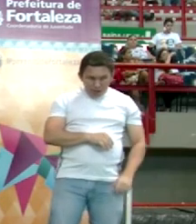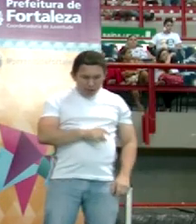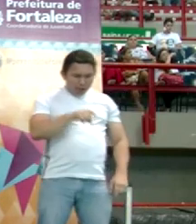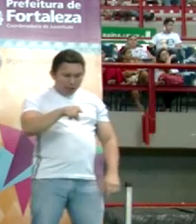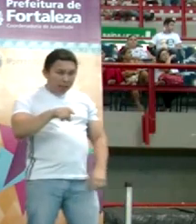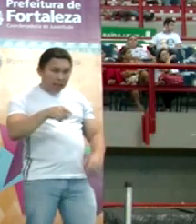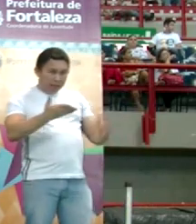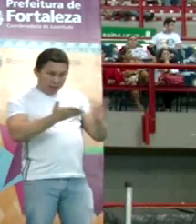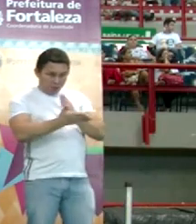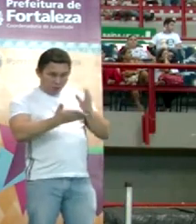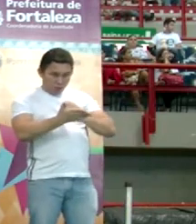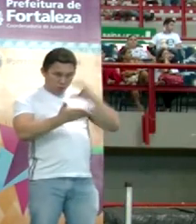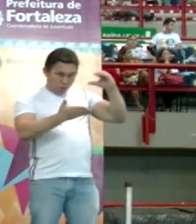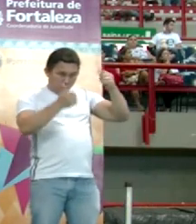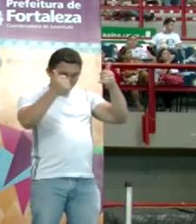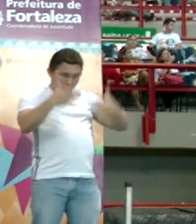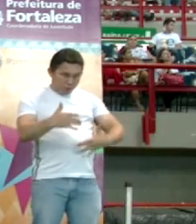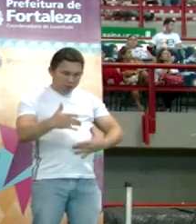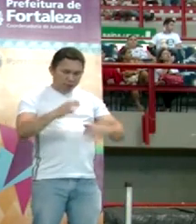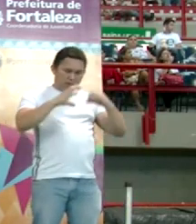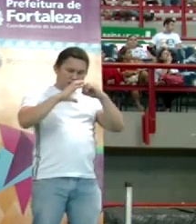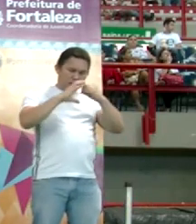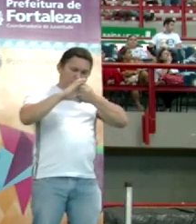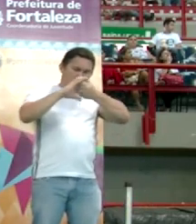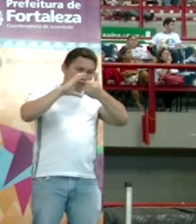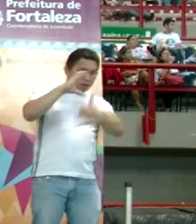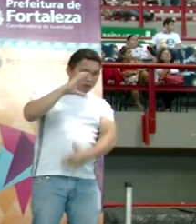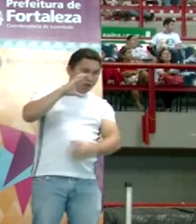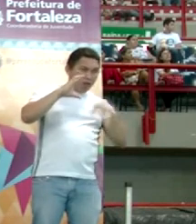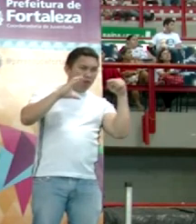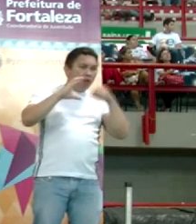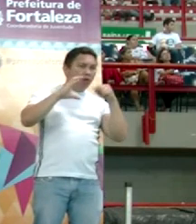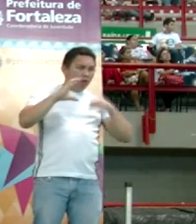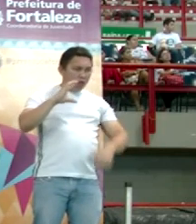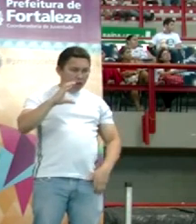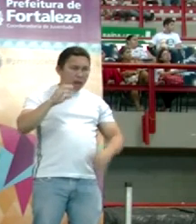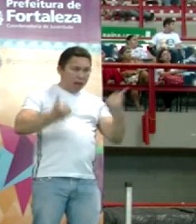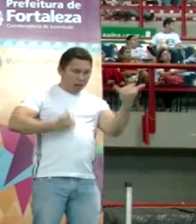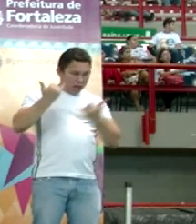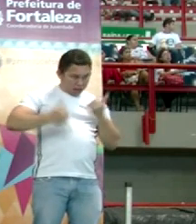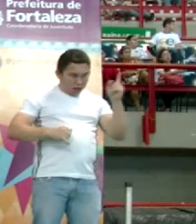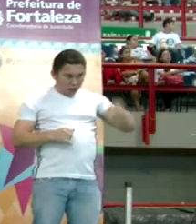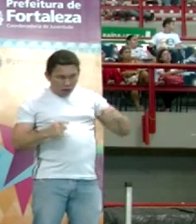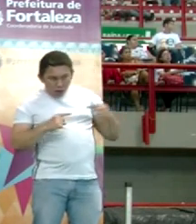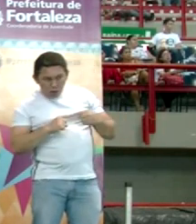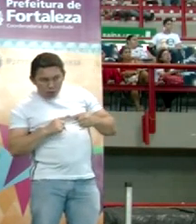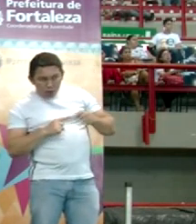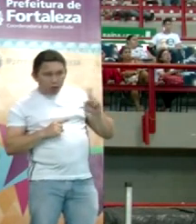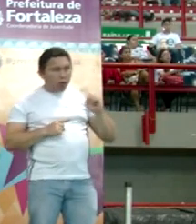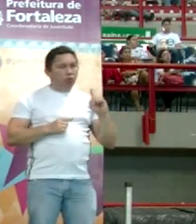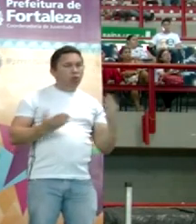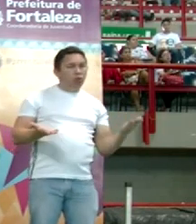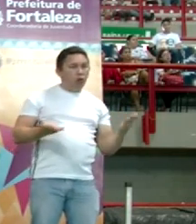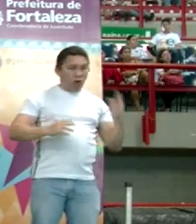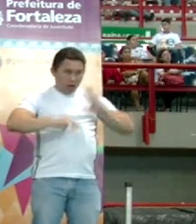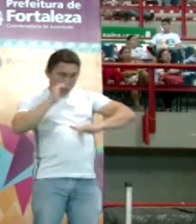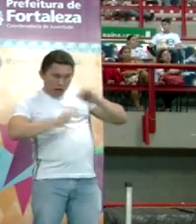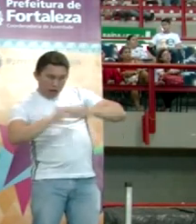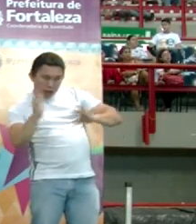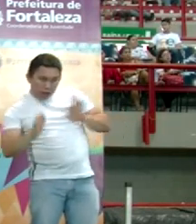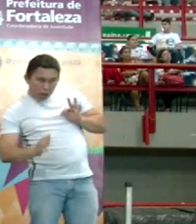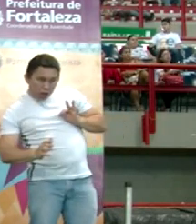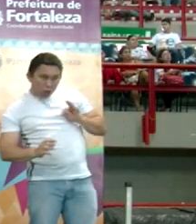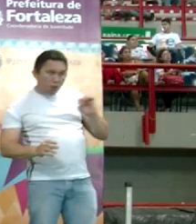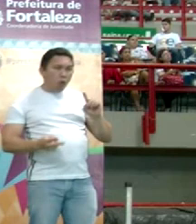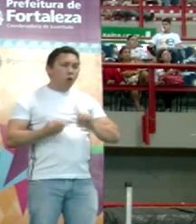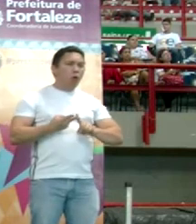é célula, a definição é ou não é informativa? É ou não é técnica? É